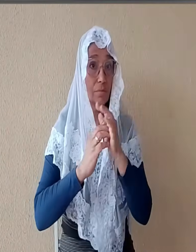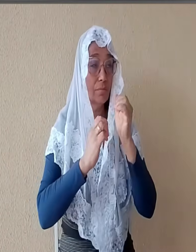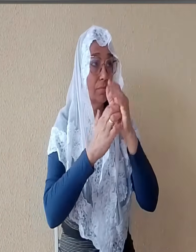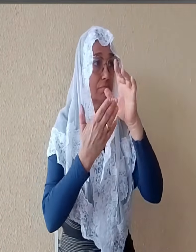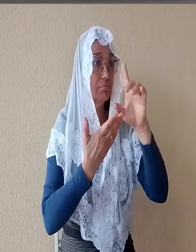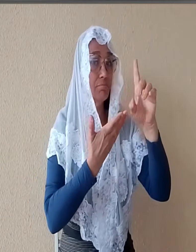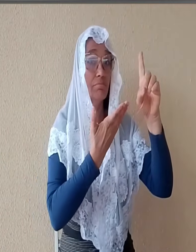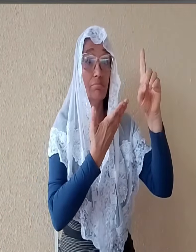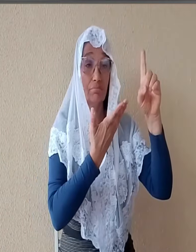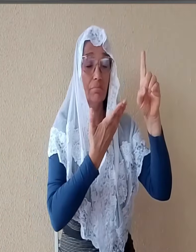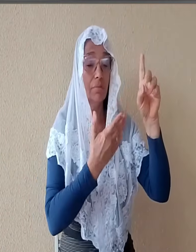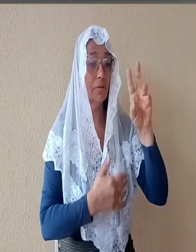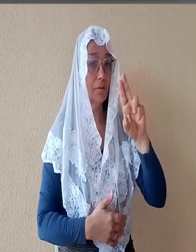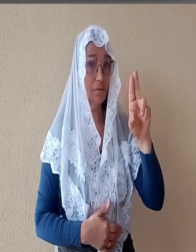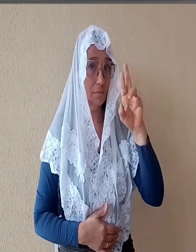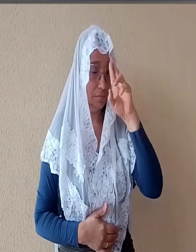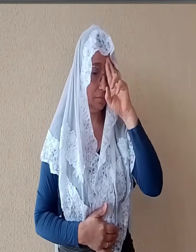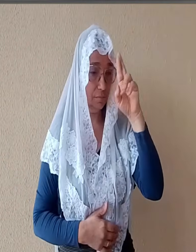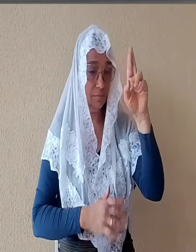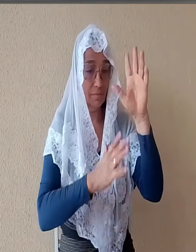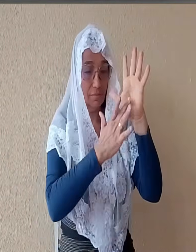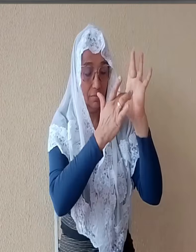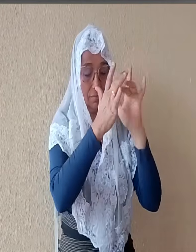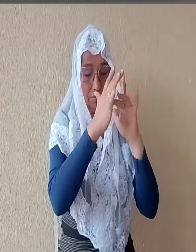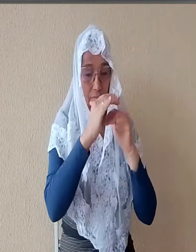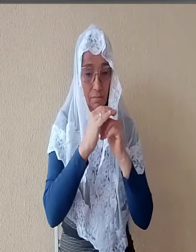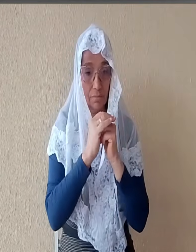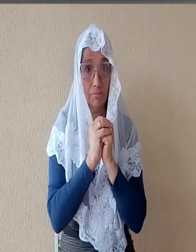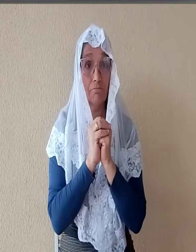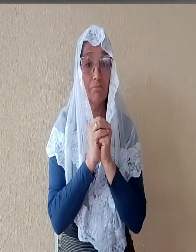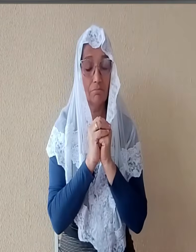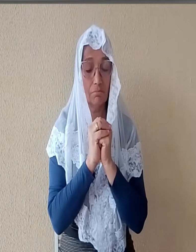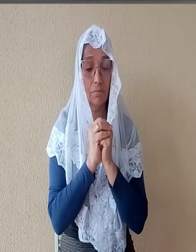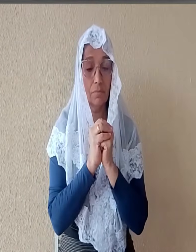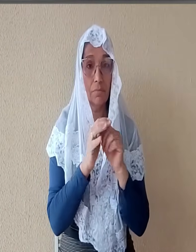Jesus. Amém. Então, na comunhão, chamamos o primeiro hino.